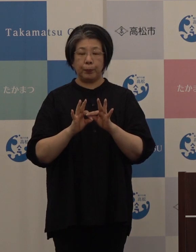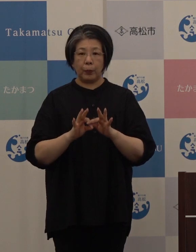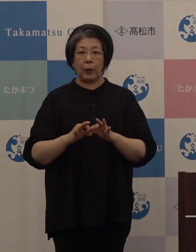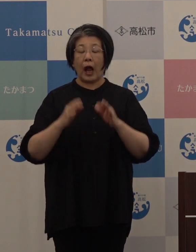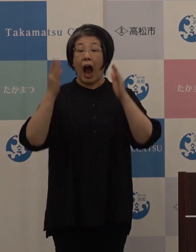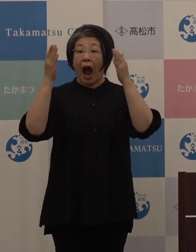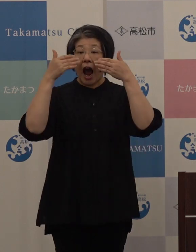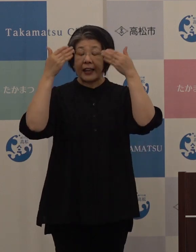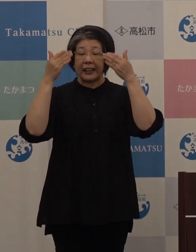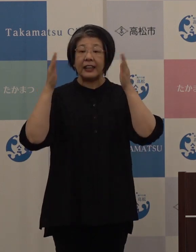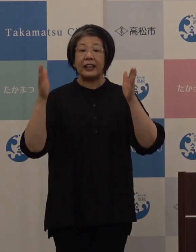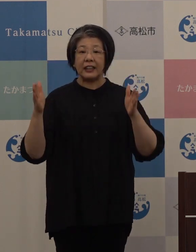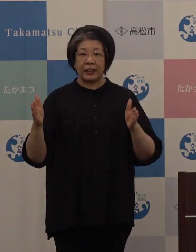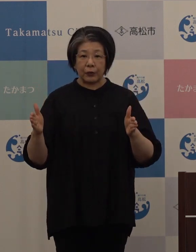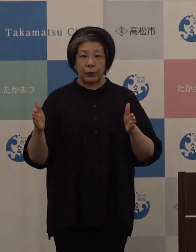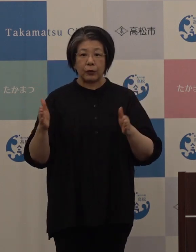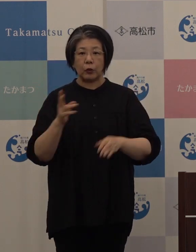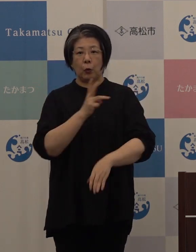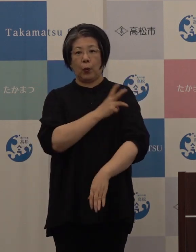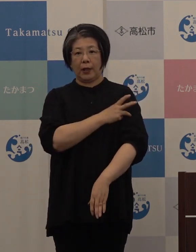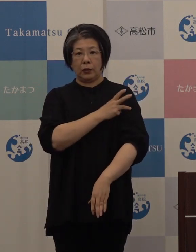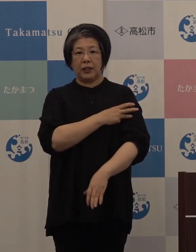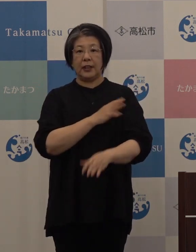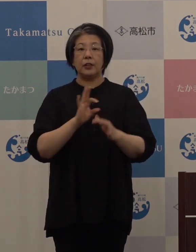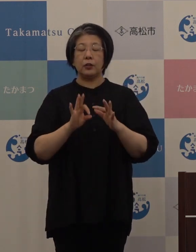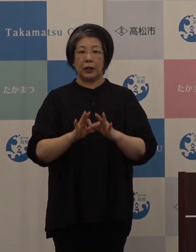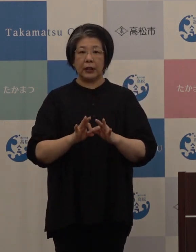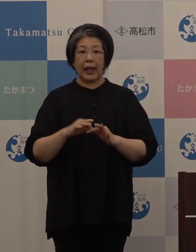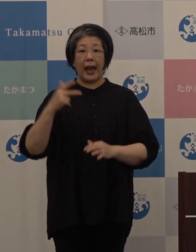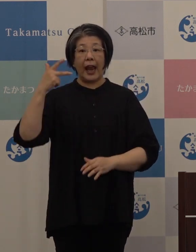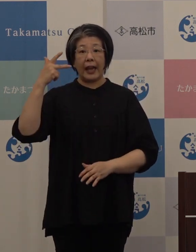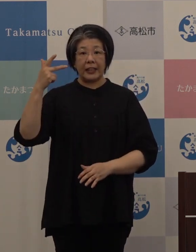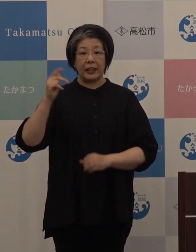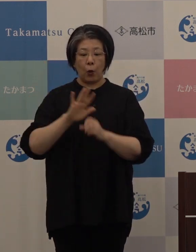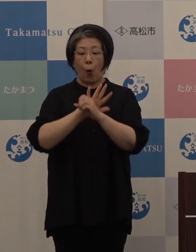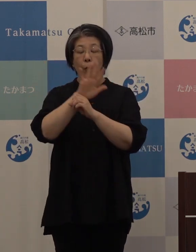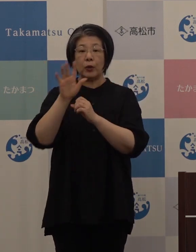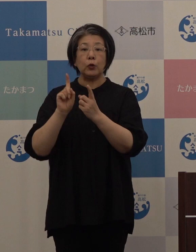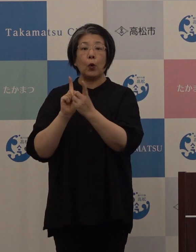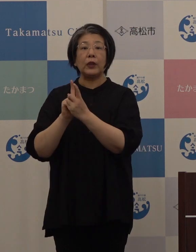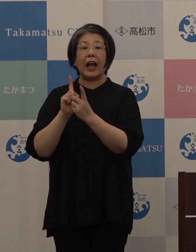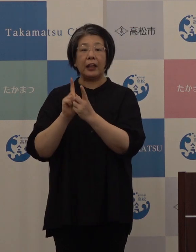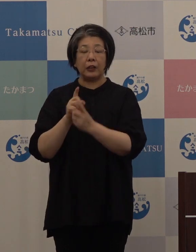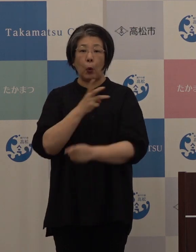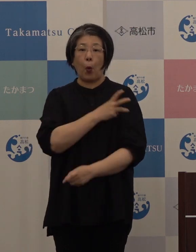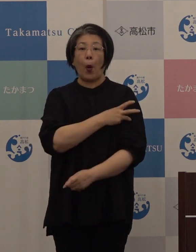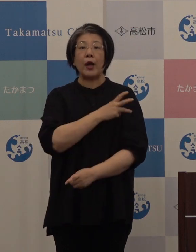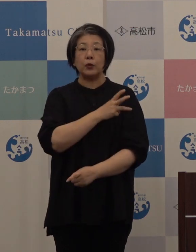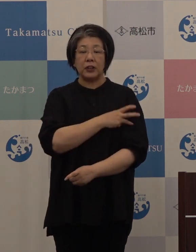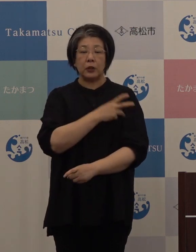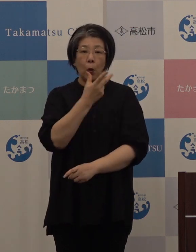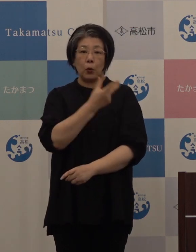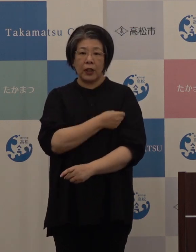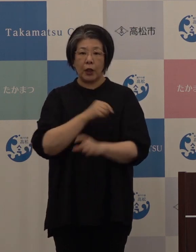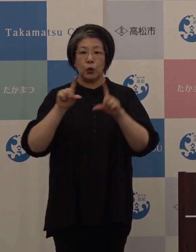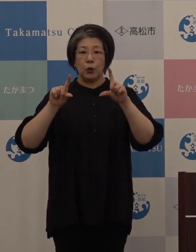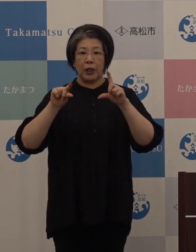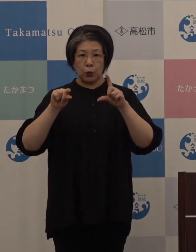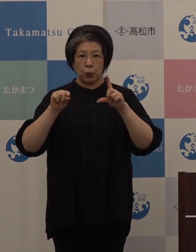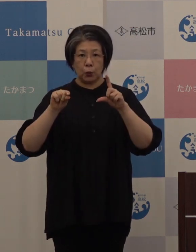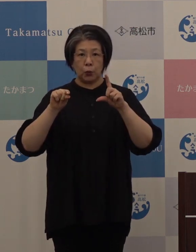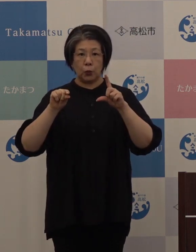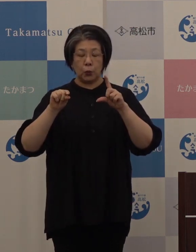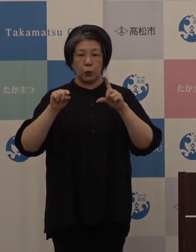開始接種についてでございます。まず本市のオミクロン対応ワクチンの接種率でございます